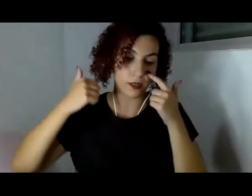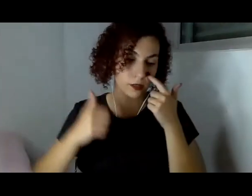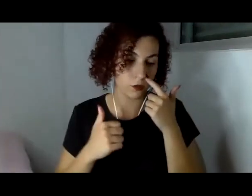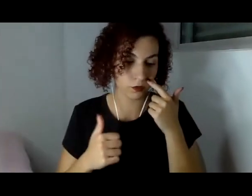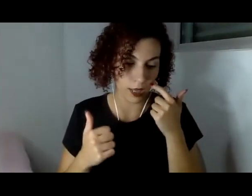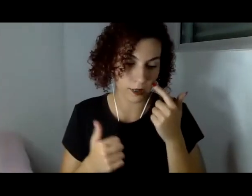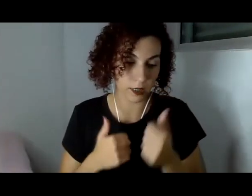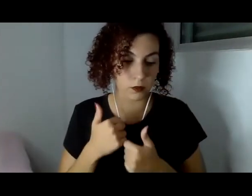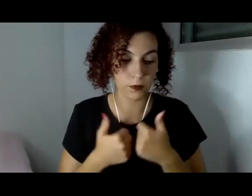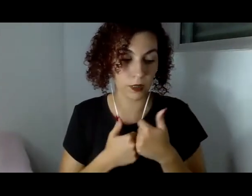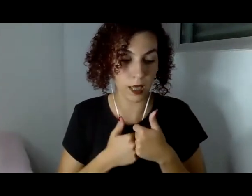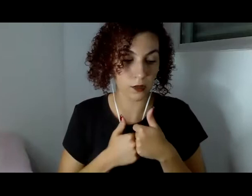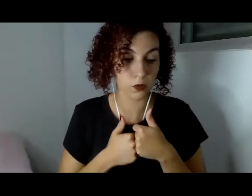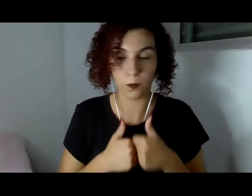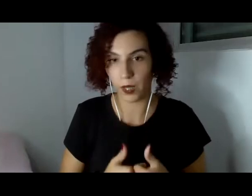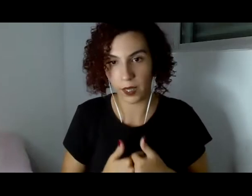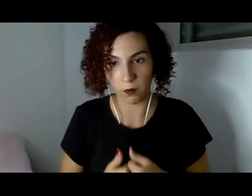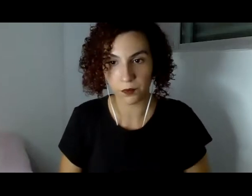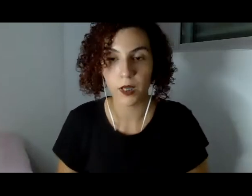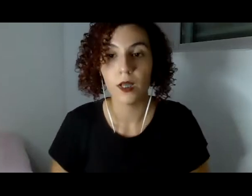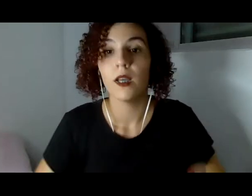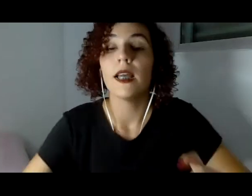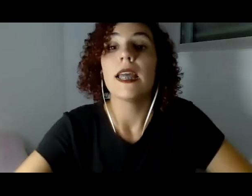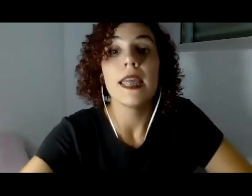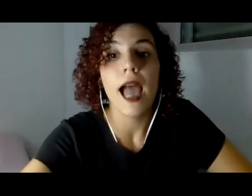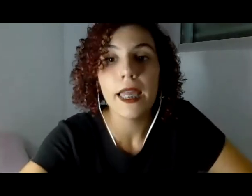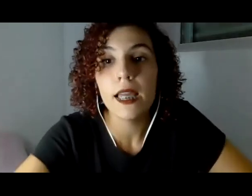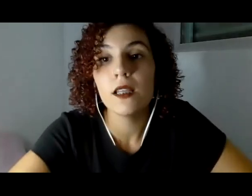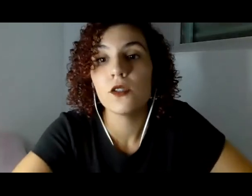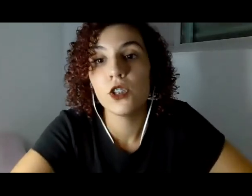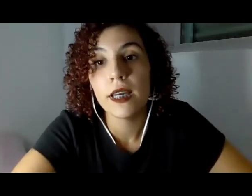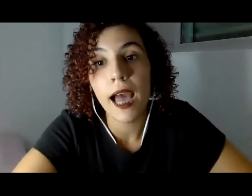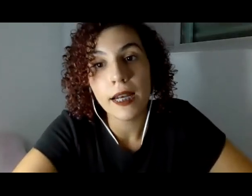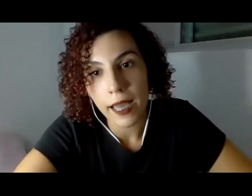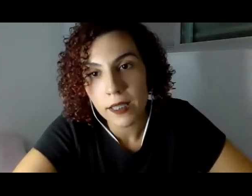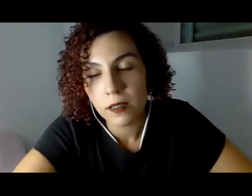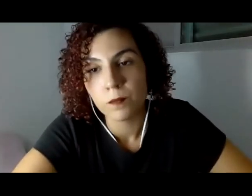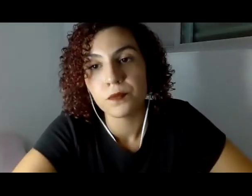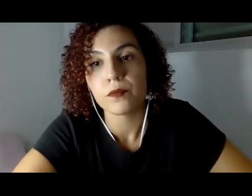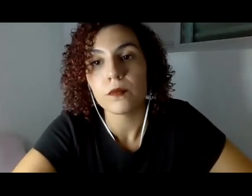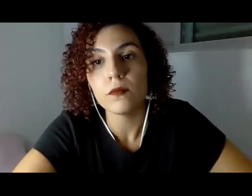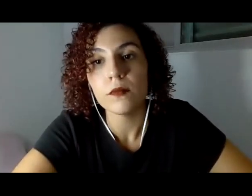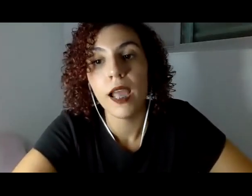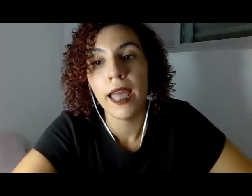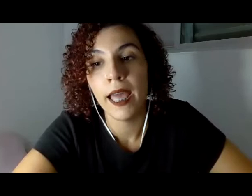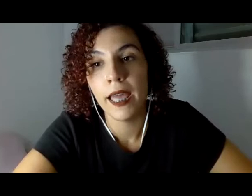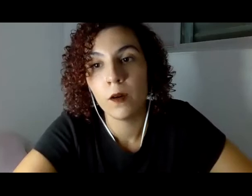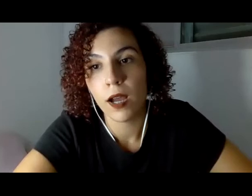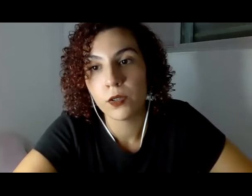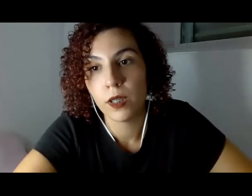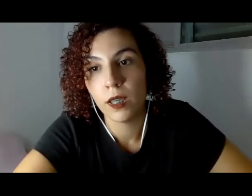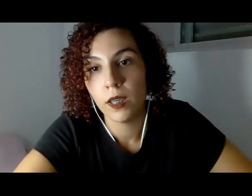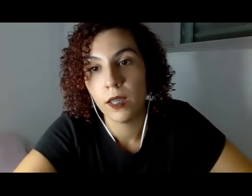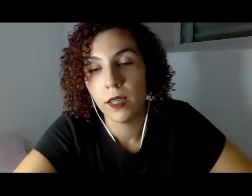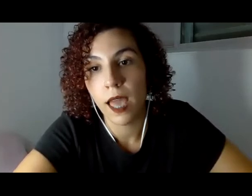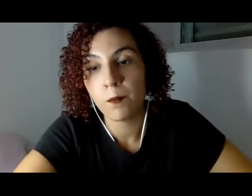Netflix, facinho acesso e é super legal. E aí, de canais, eu